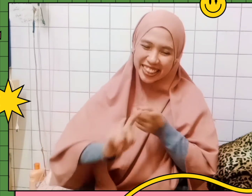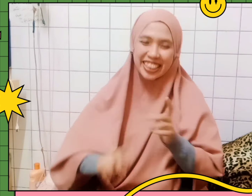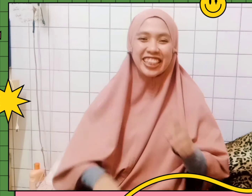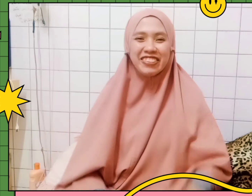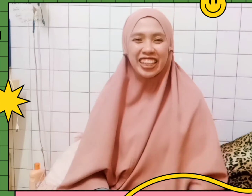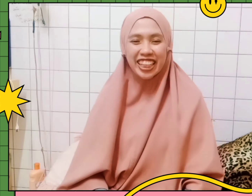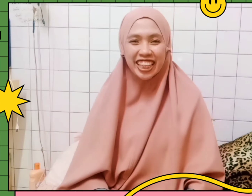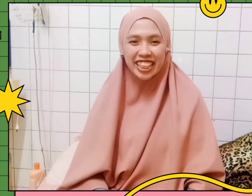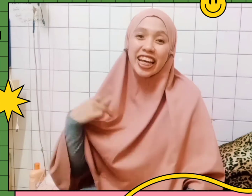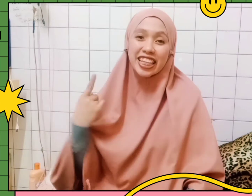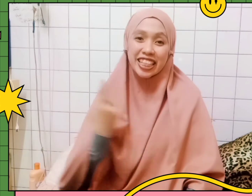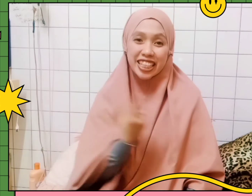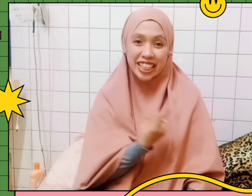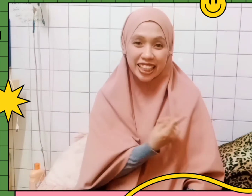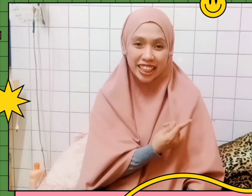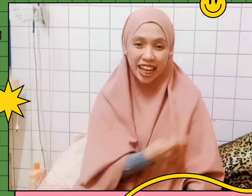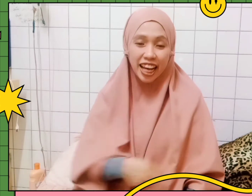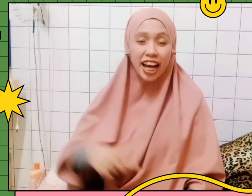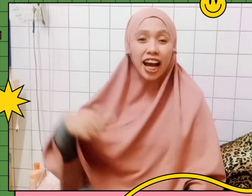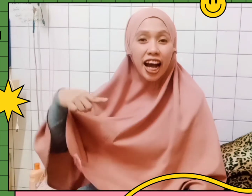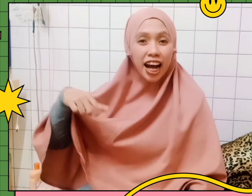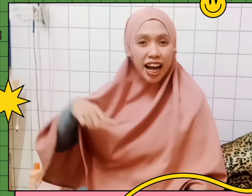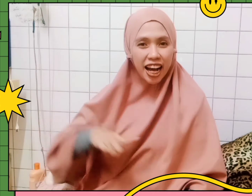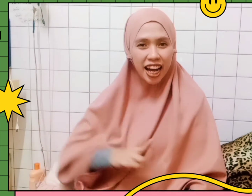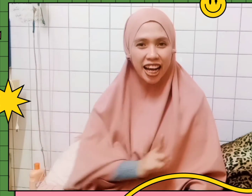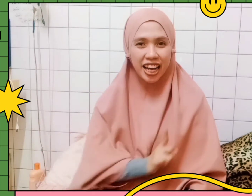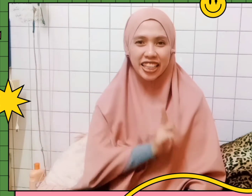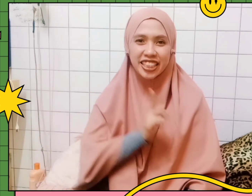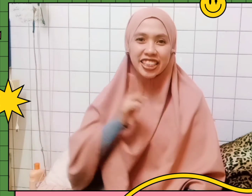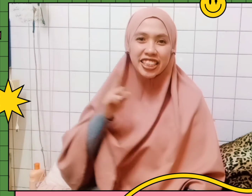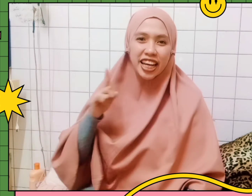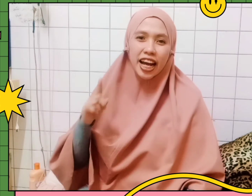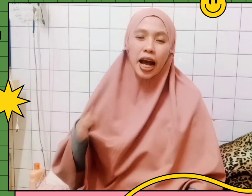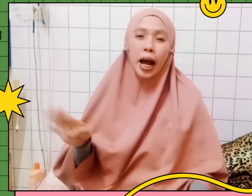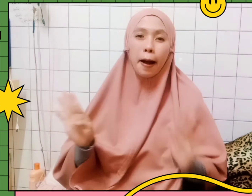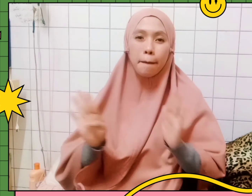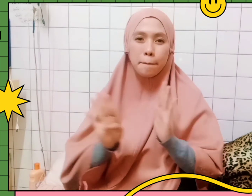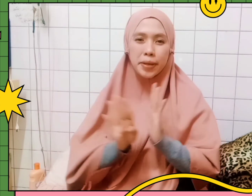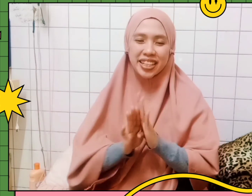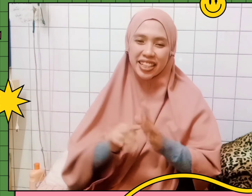berteman. Kita ulangi lagi ya. Kita hanya